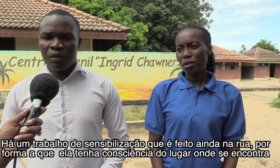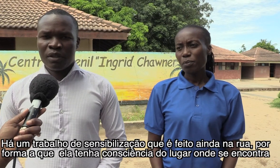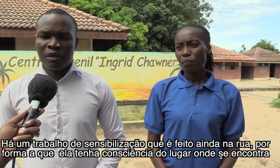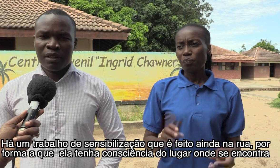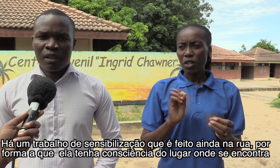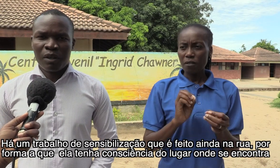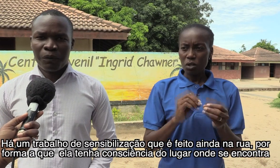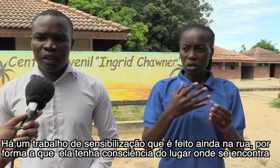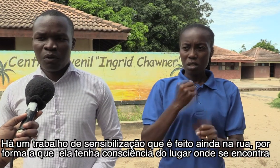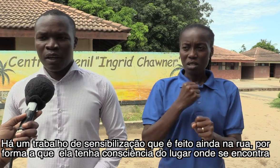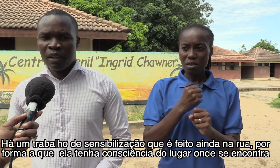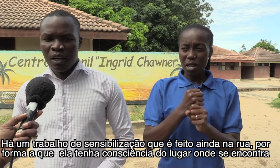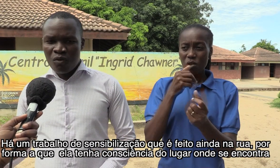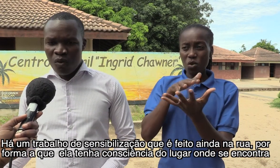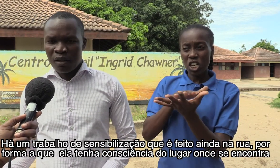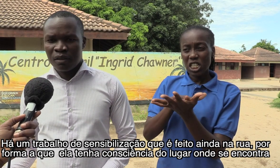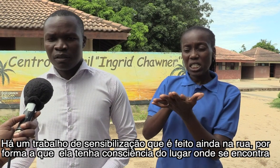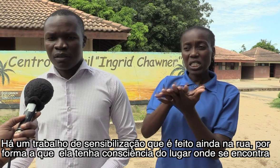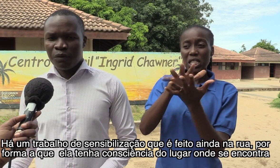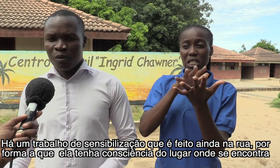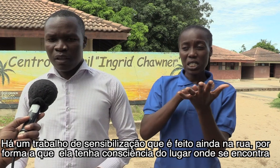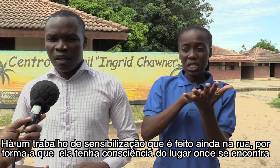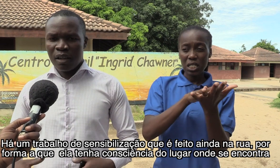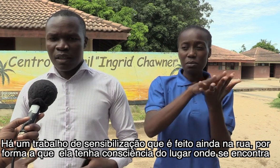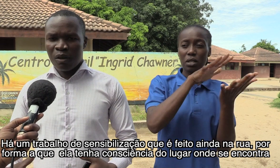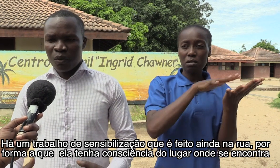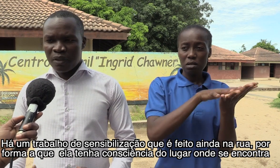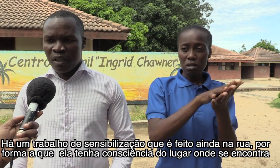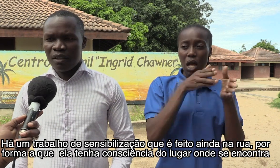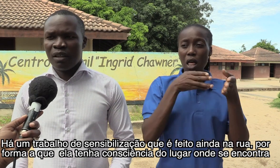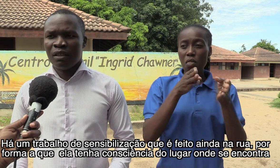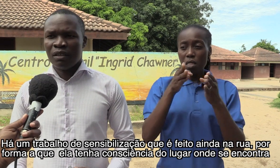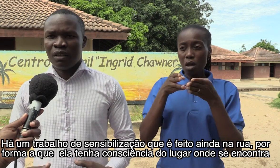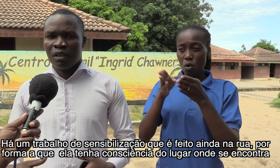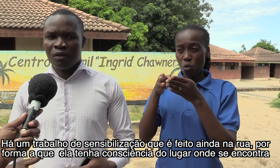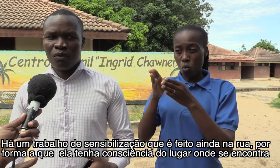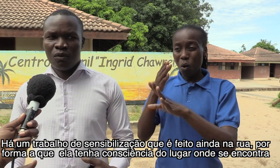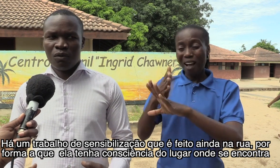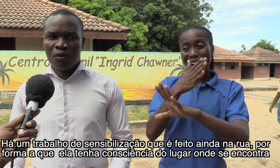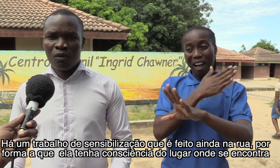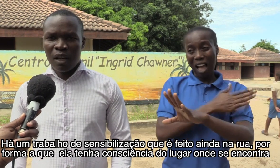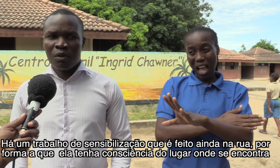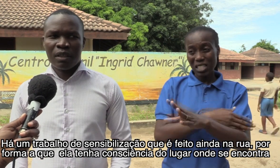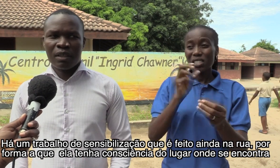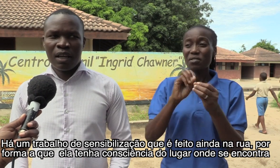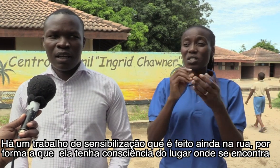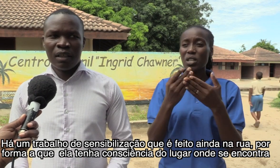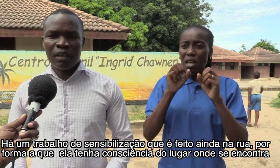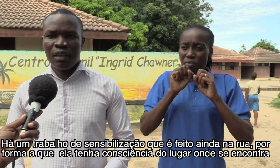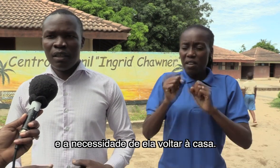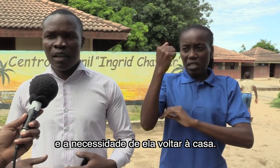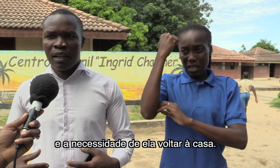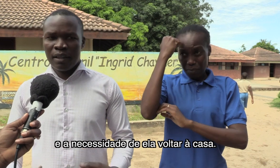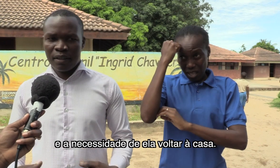Há um trabalho de sensibilização que é feito ainda na rua, de forma que ela tenha consciência do lugar onde está